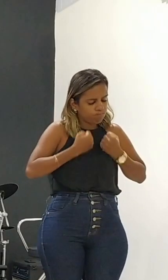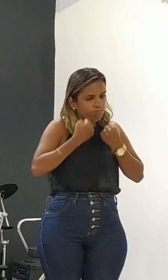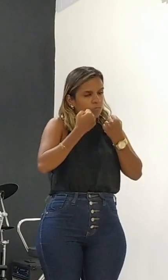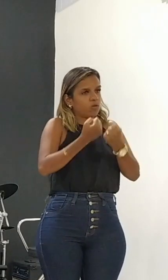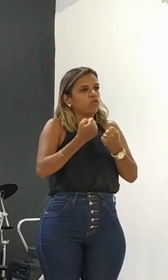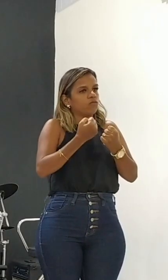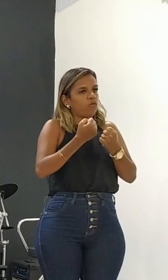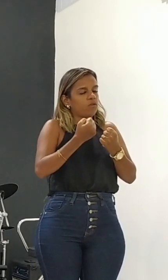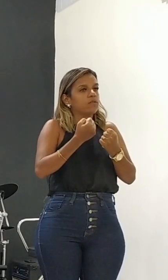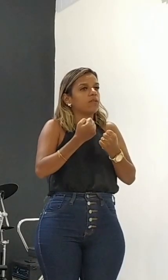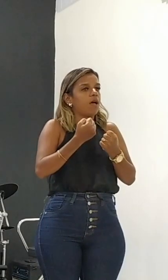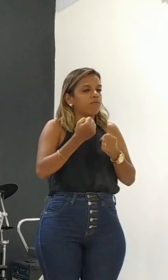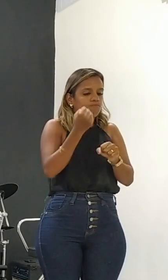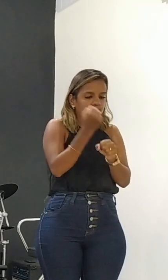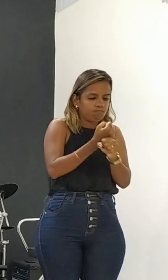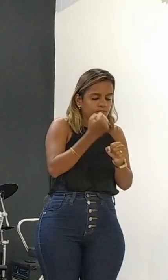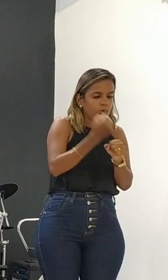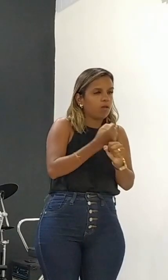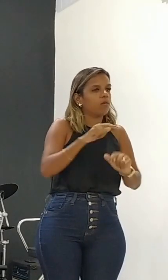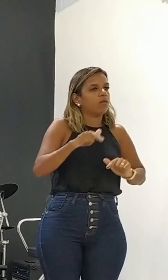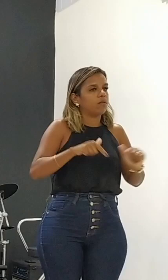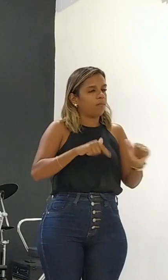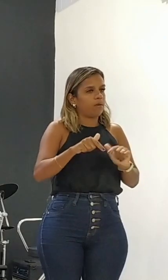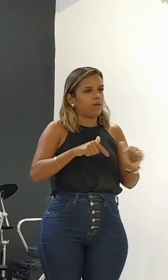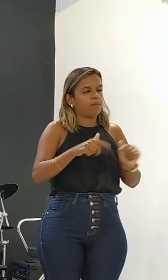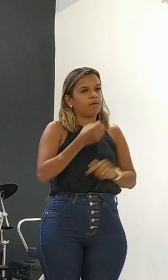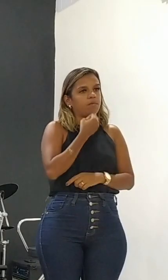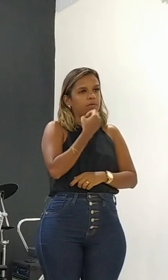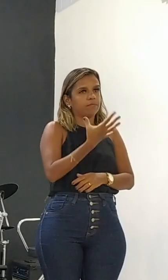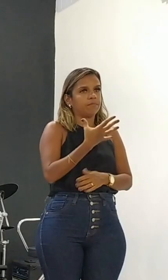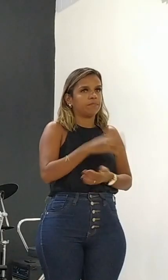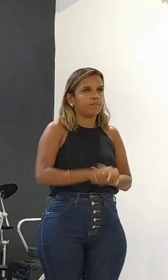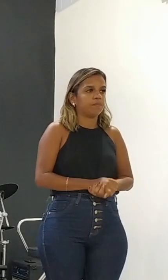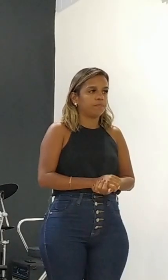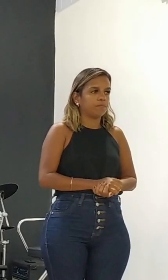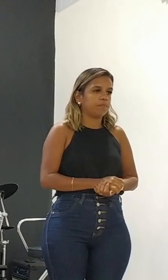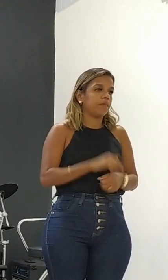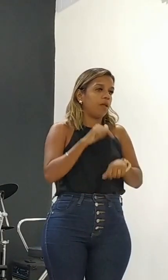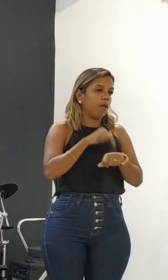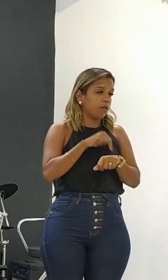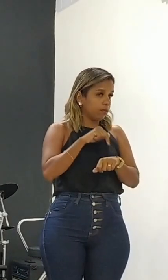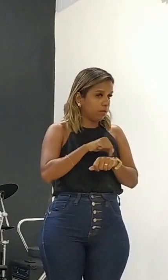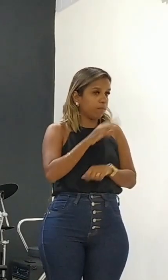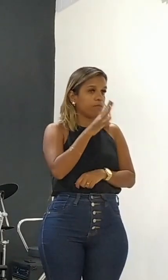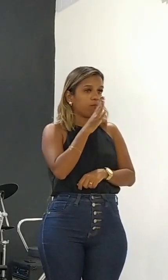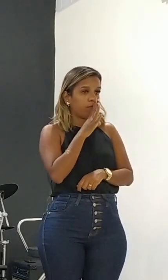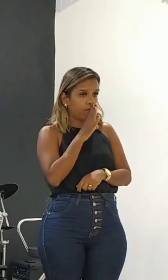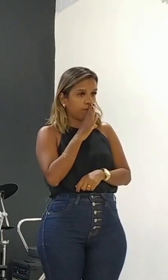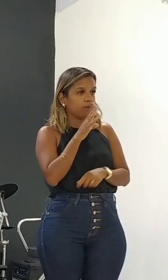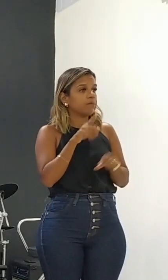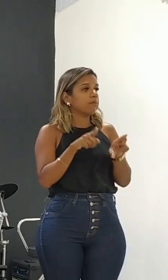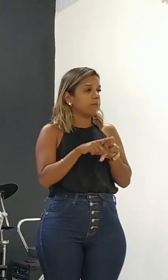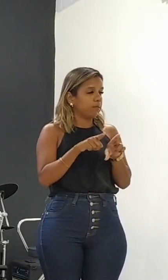esforçaram as suas mãos para o bem. Aleluia. Há tempo de calar e há tempo de